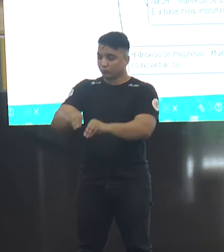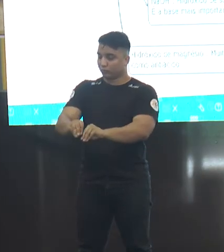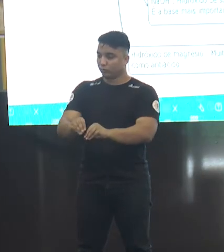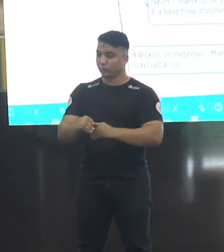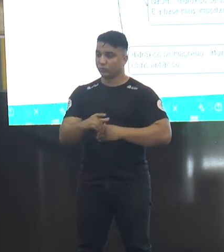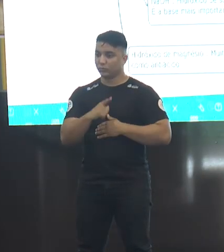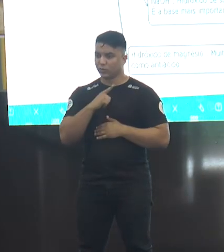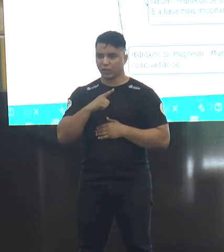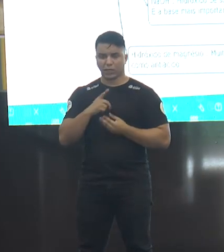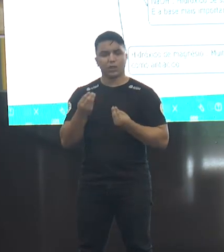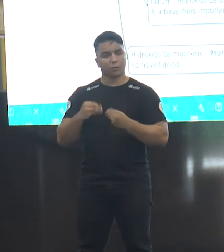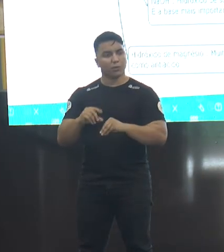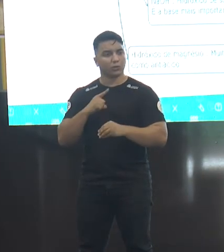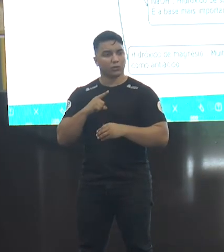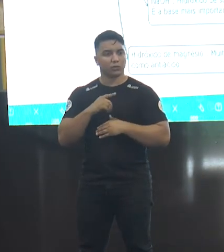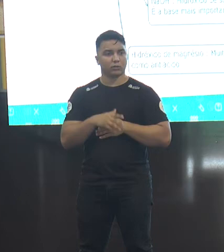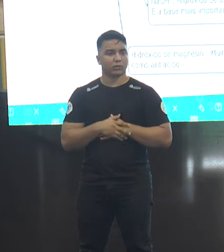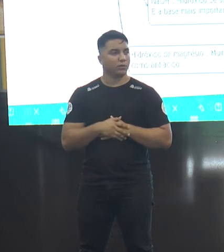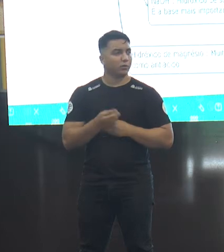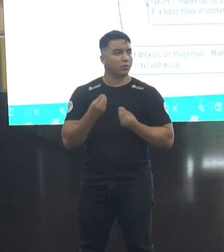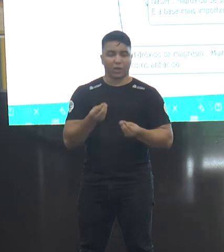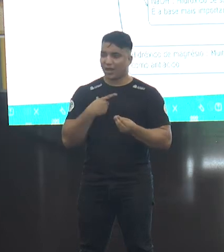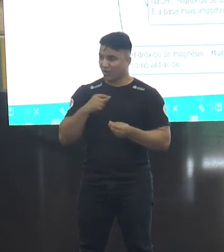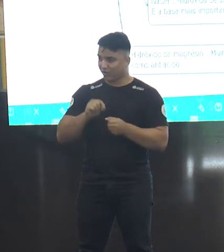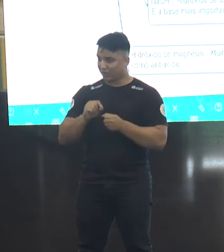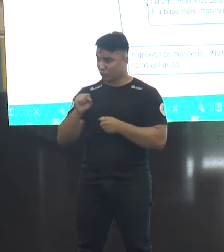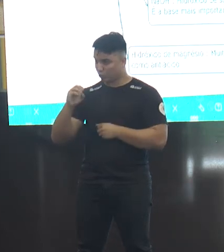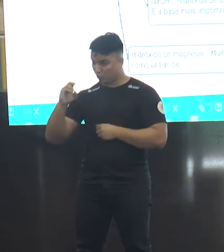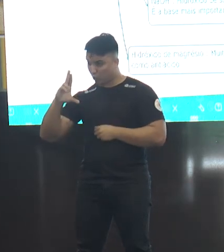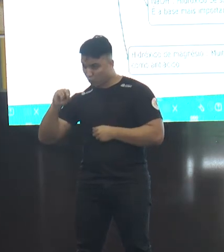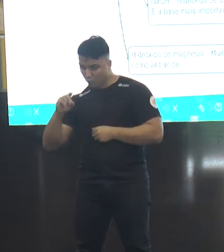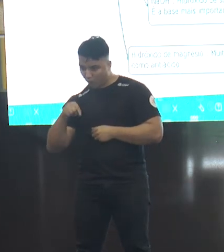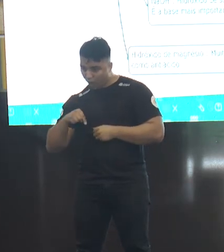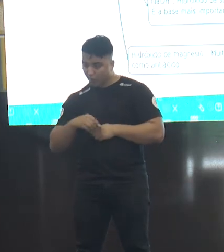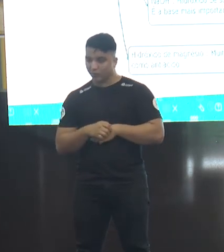Sabe, limão? Pra quê? Fazer suco?